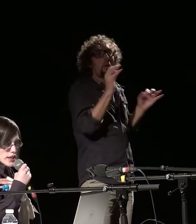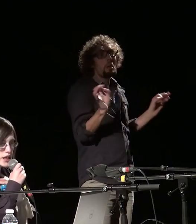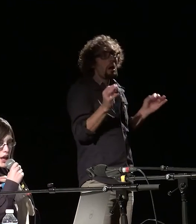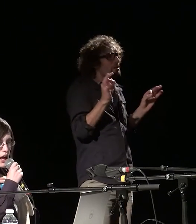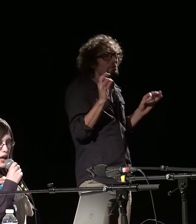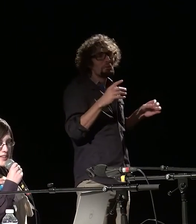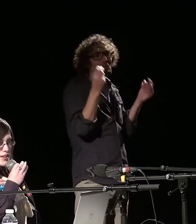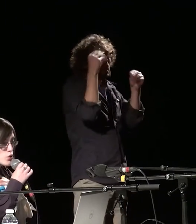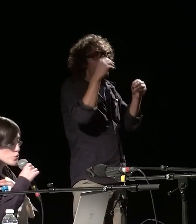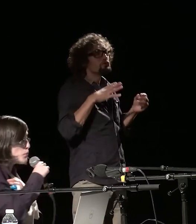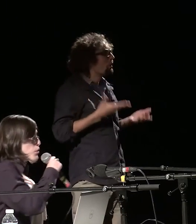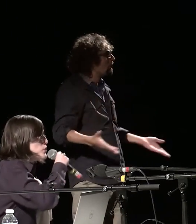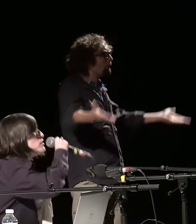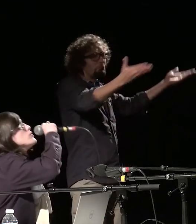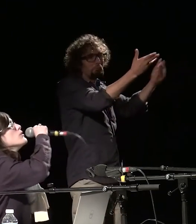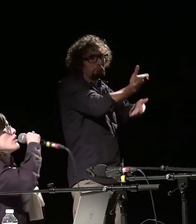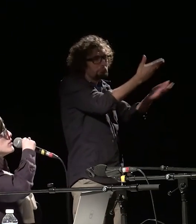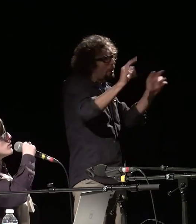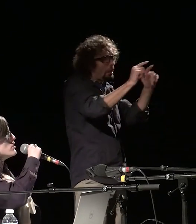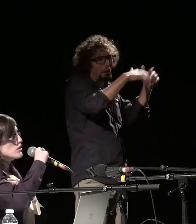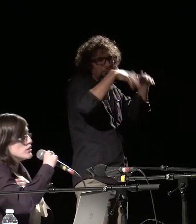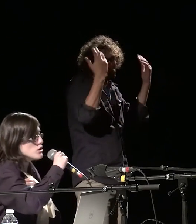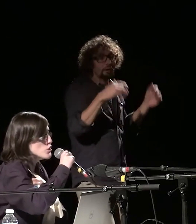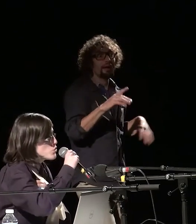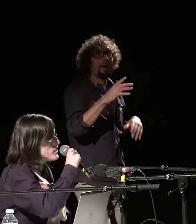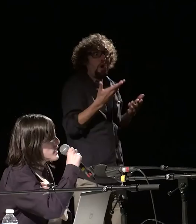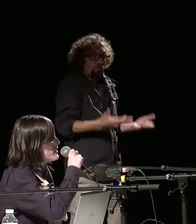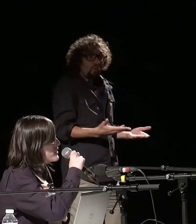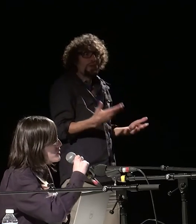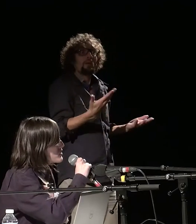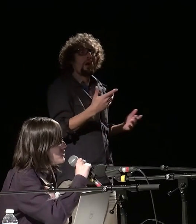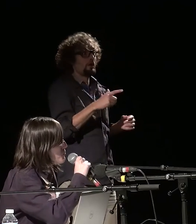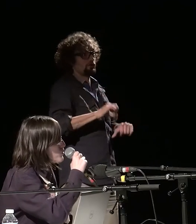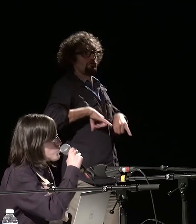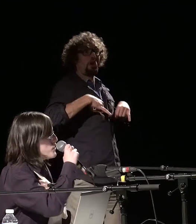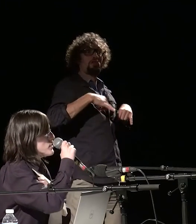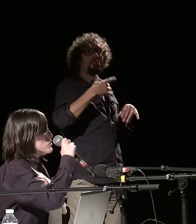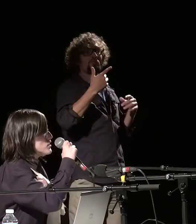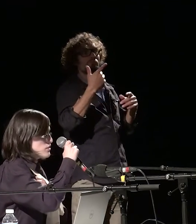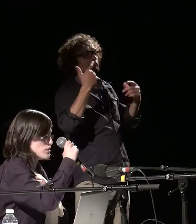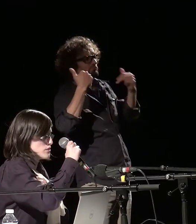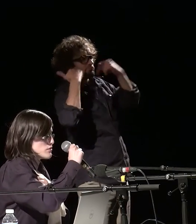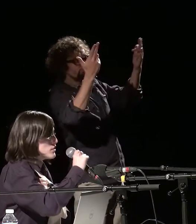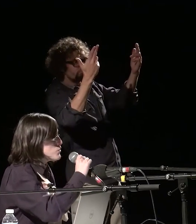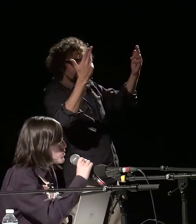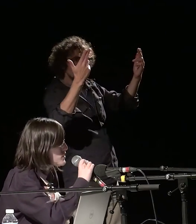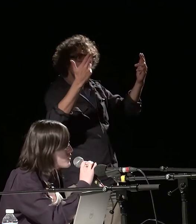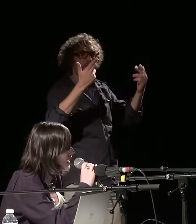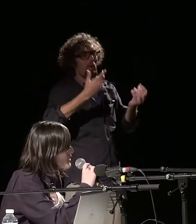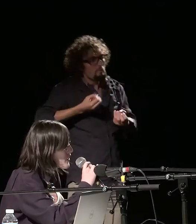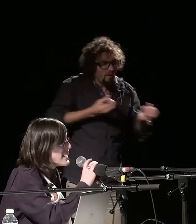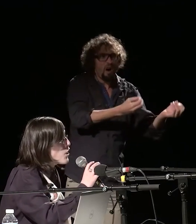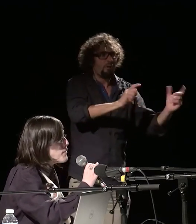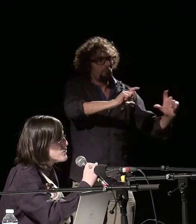toute façon. C'est aujourd'hui, on produit jeune autoradicalisé qui porte trouble à la société. C'est une